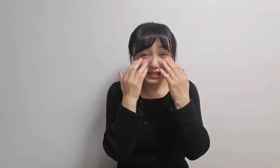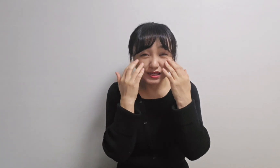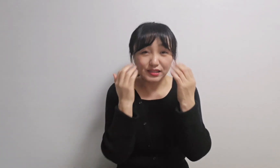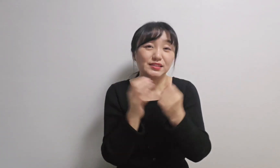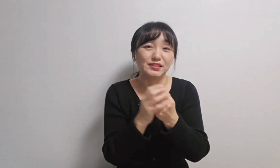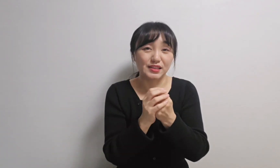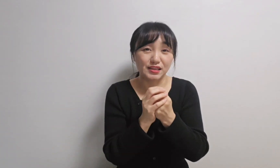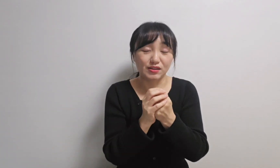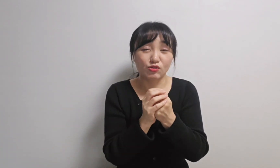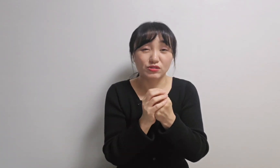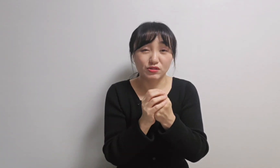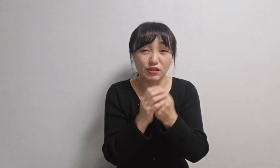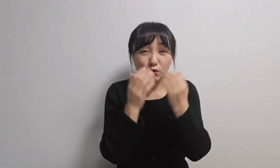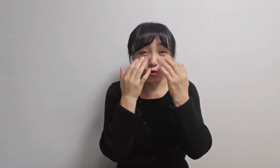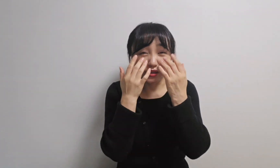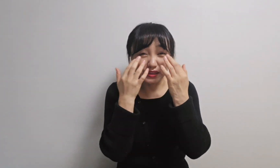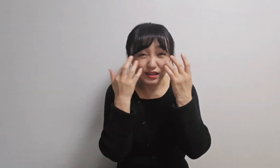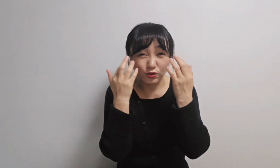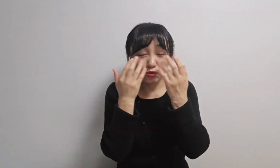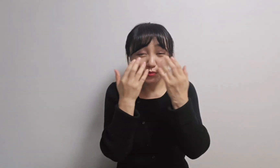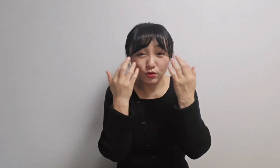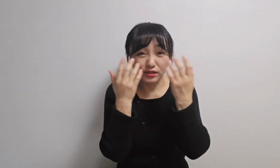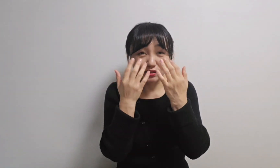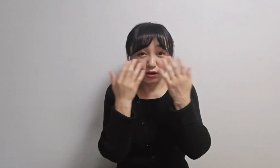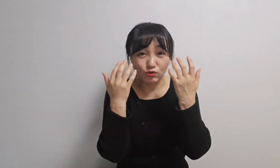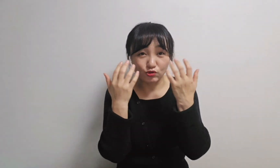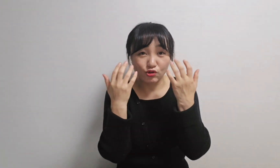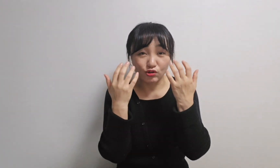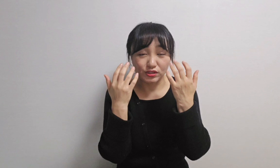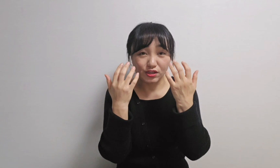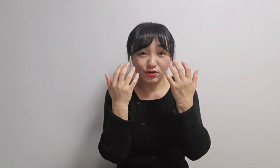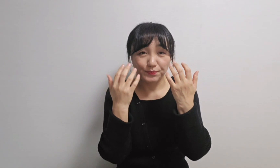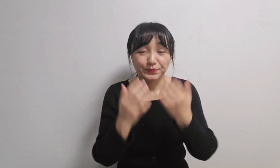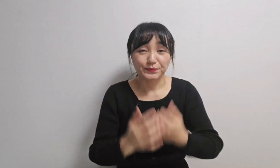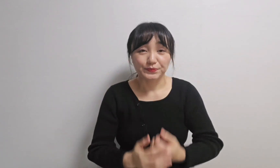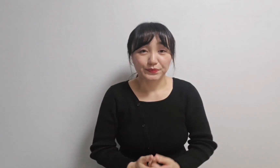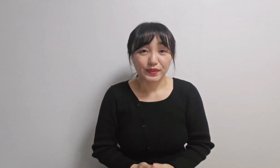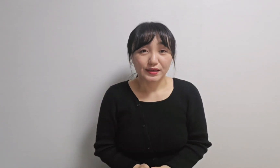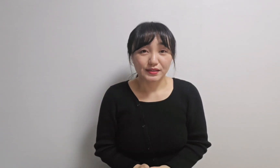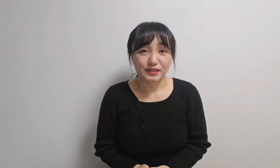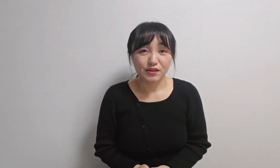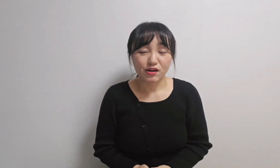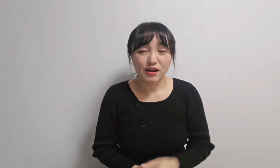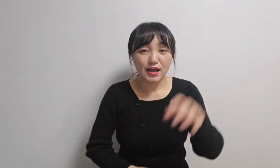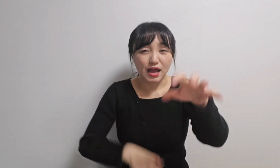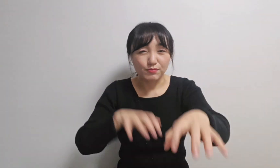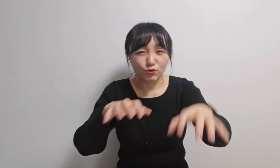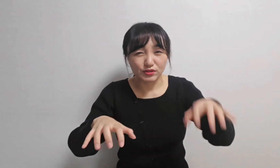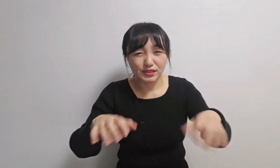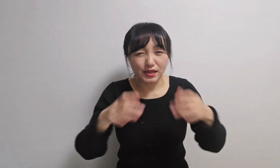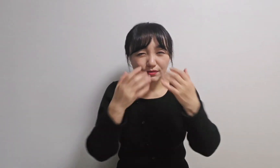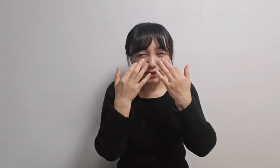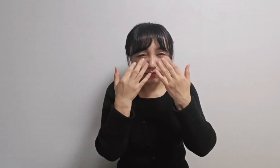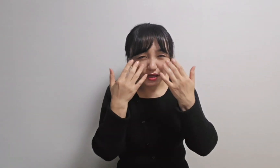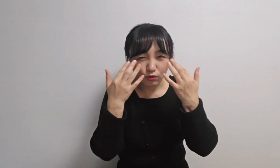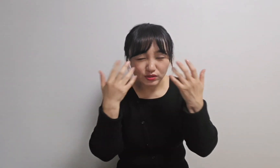자잘하게 있을 때 여기 이런 표현에서 나온 수어거든요. 그래서 아무 곳이나 잡다한